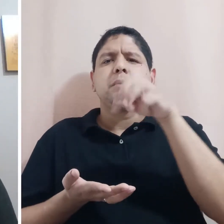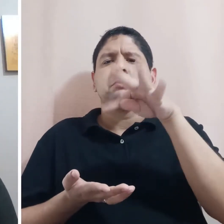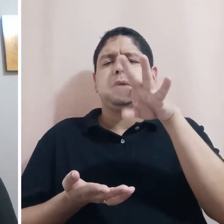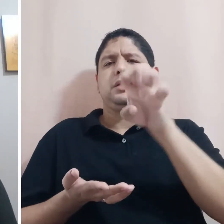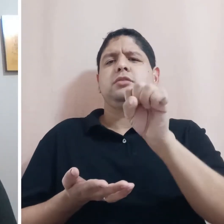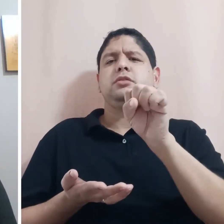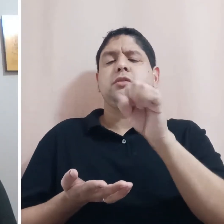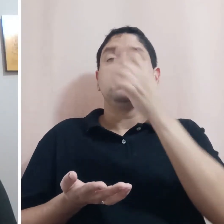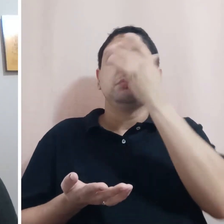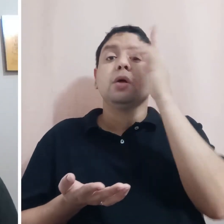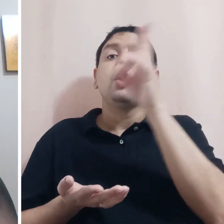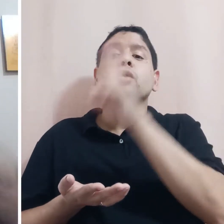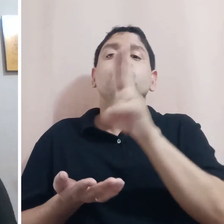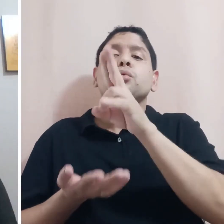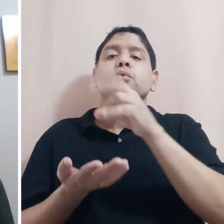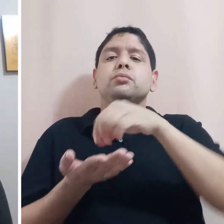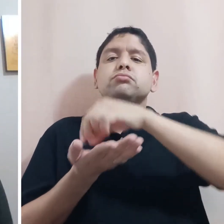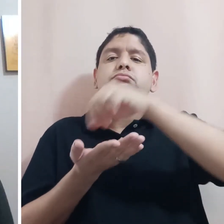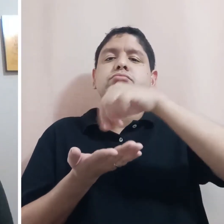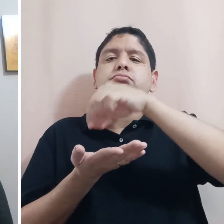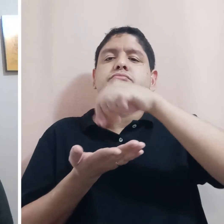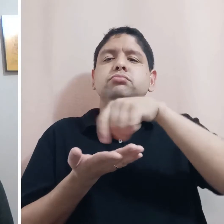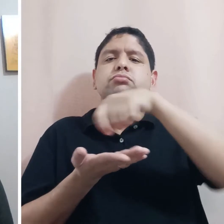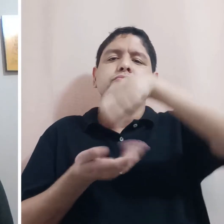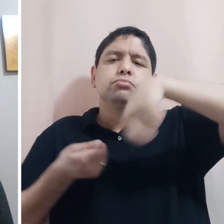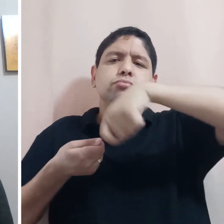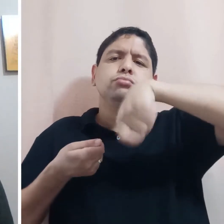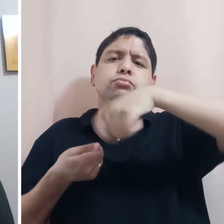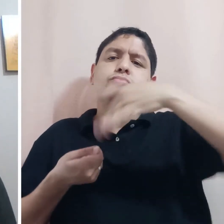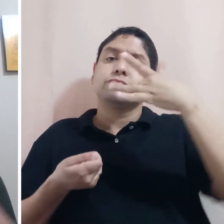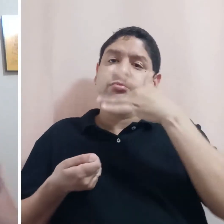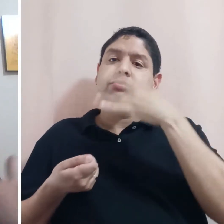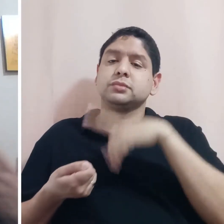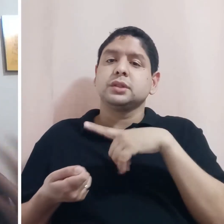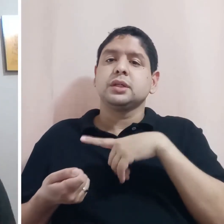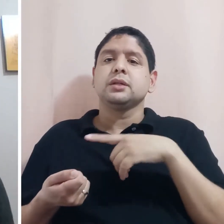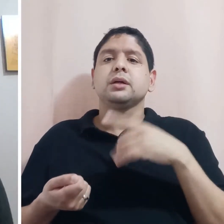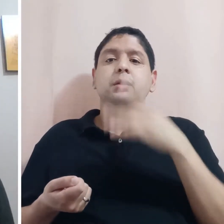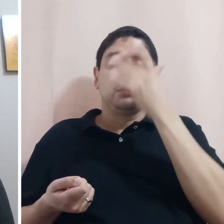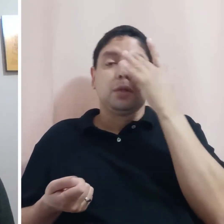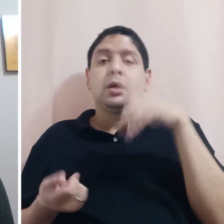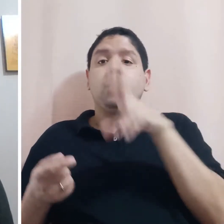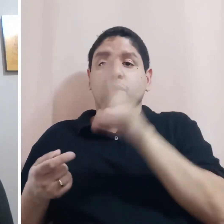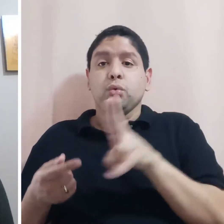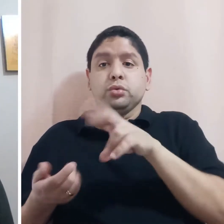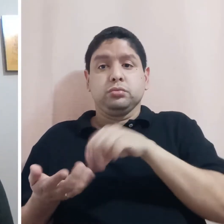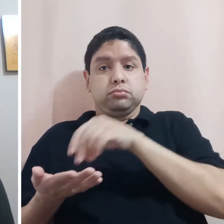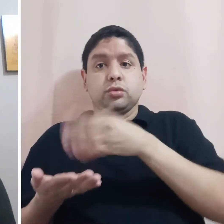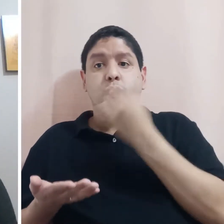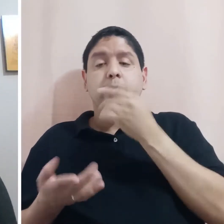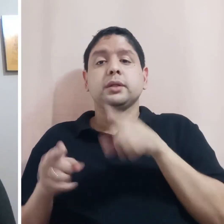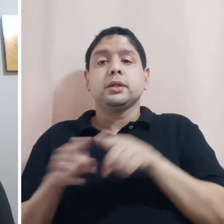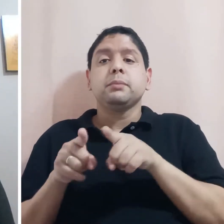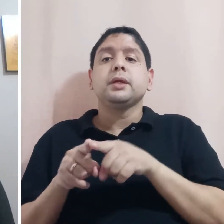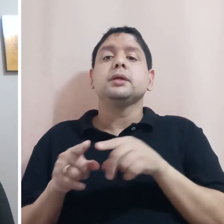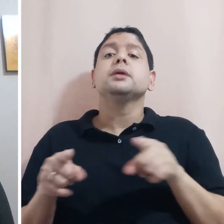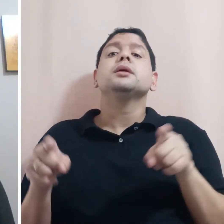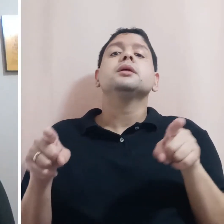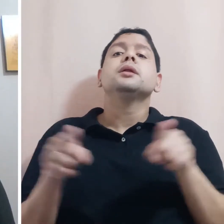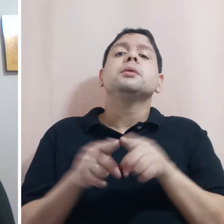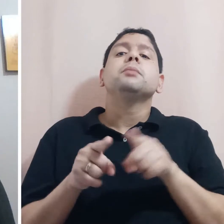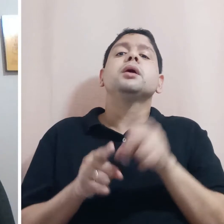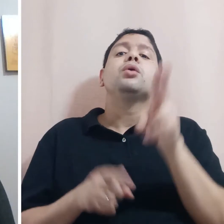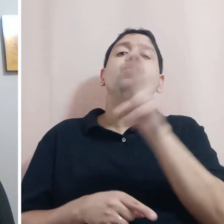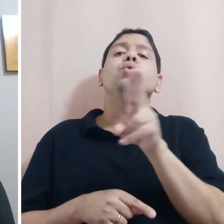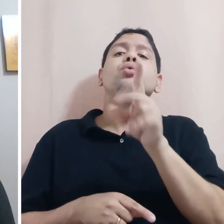né? Que são usadas principalmente como temperos, mas que lá atrás, lá no passado, há muitos séculos, além de